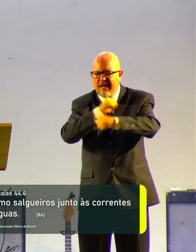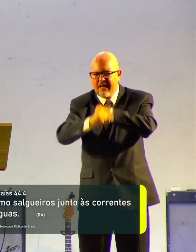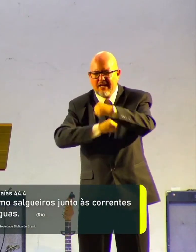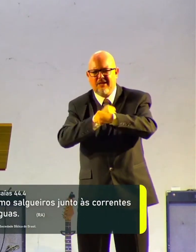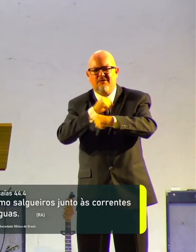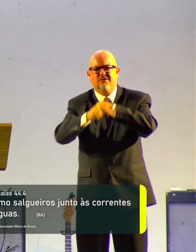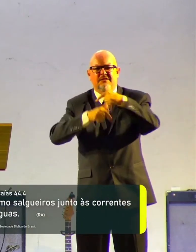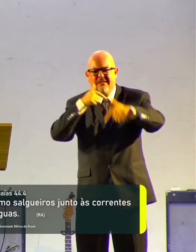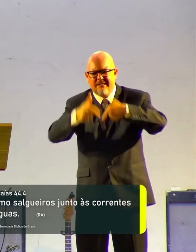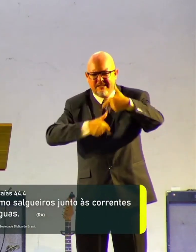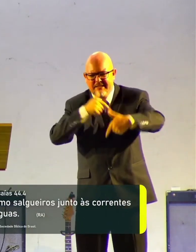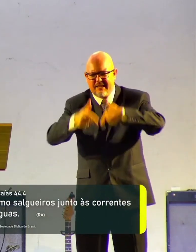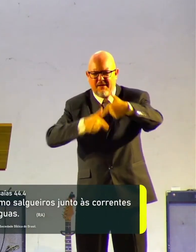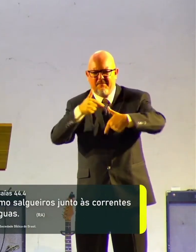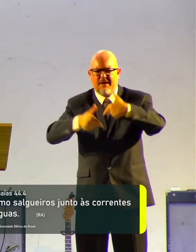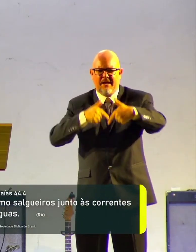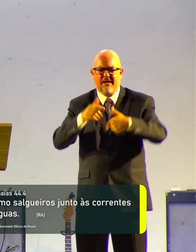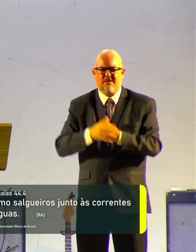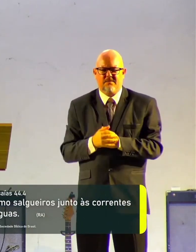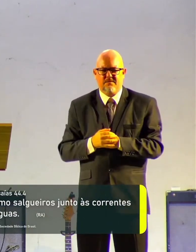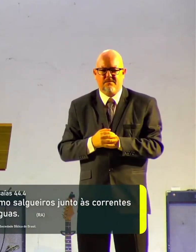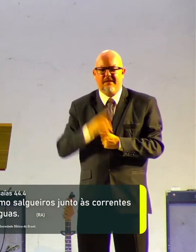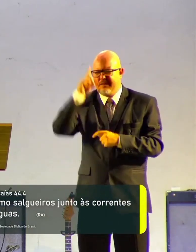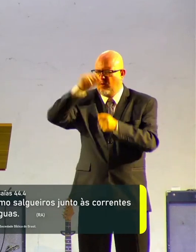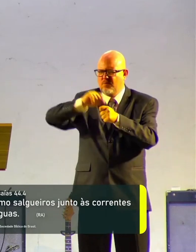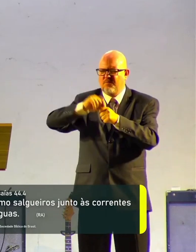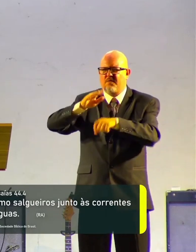de trabalho na força do braço da carne.